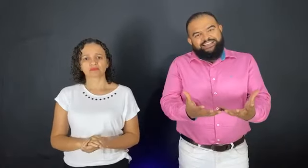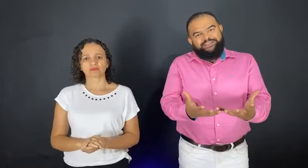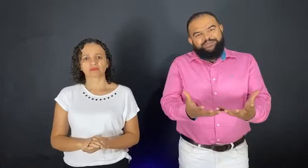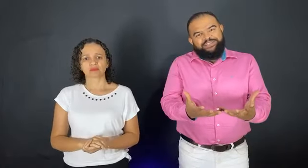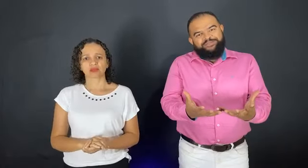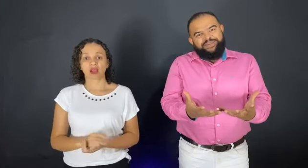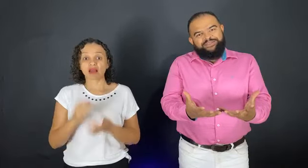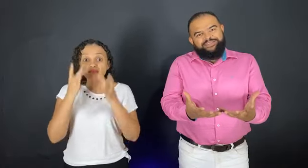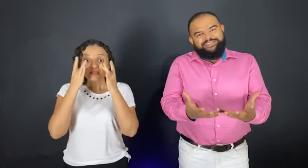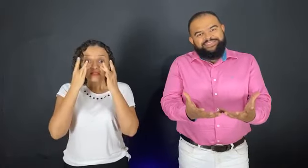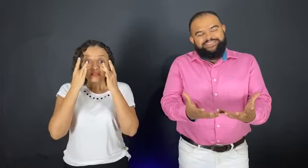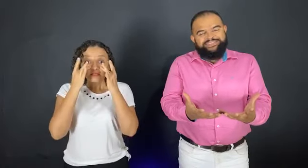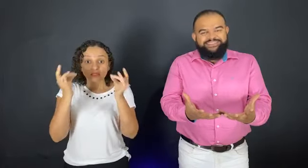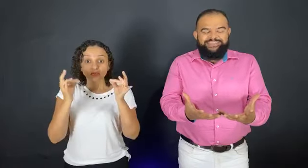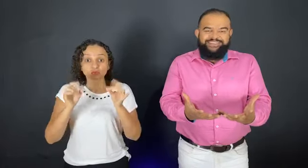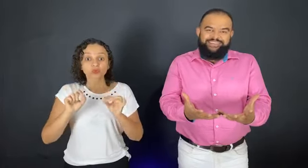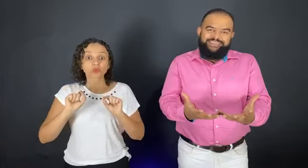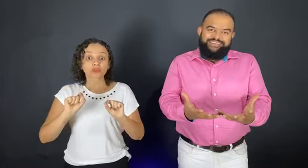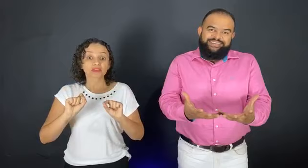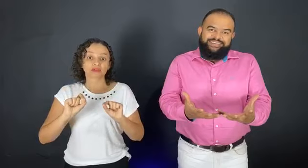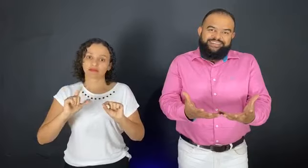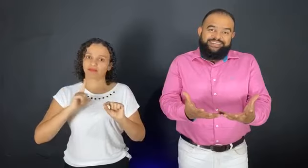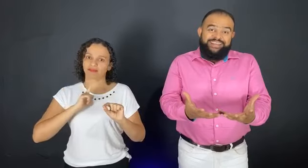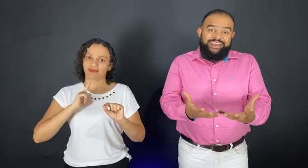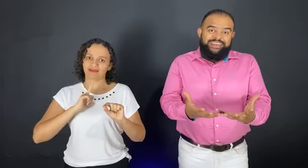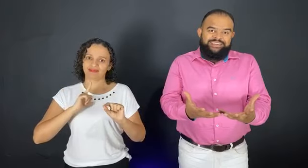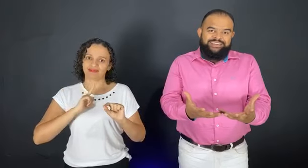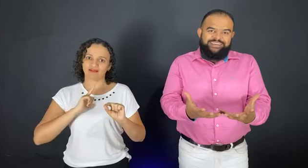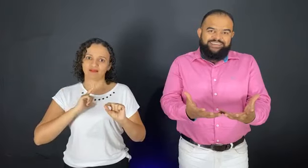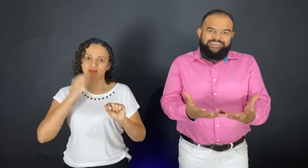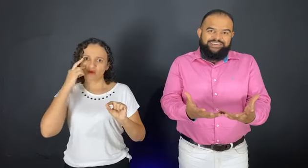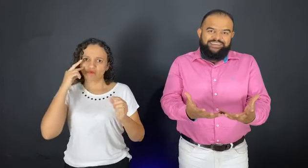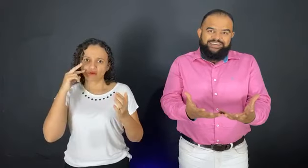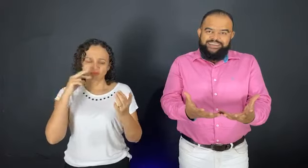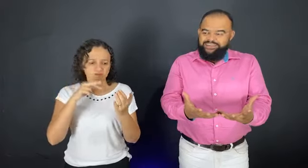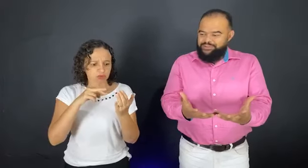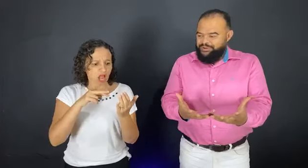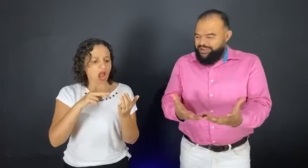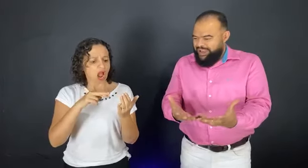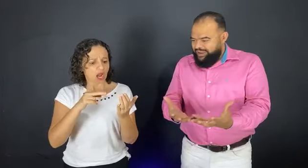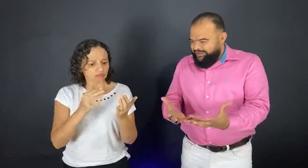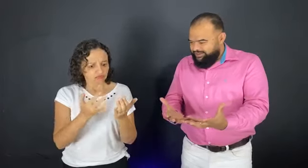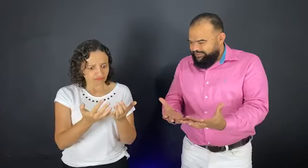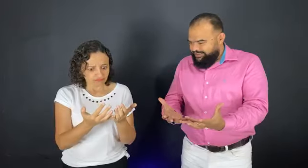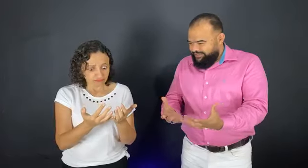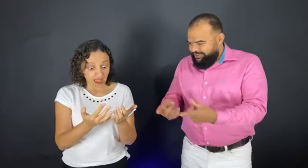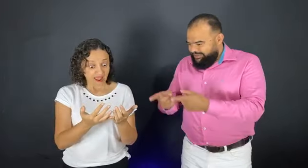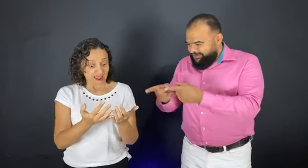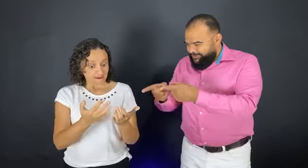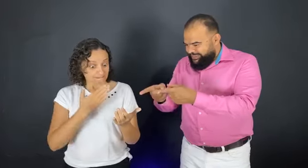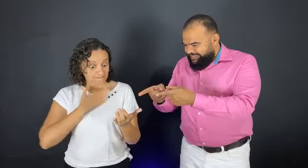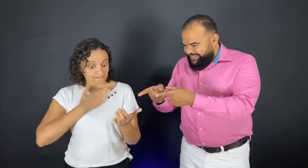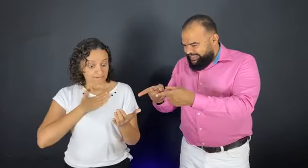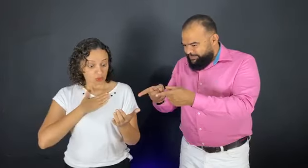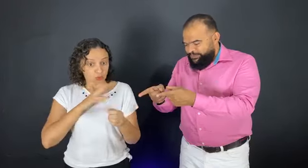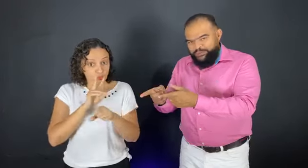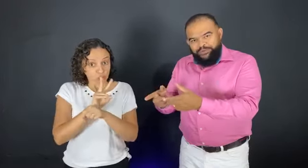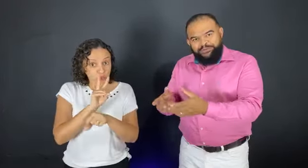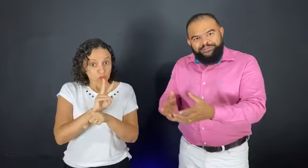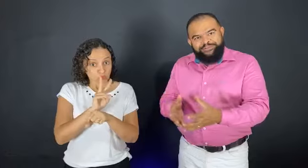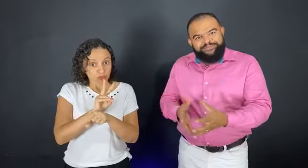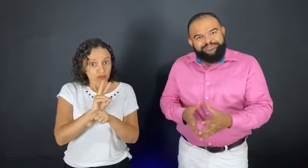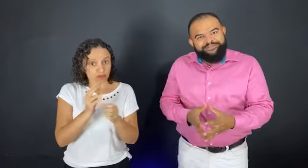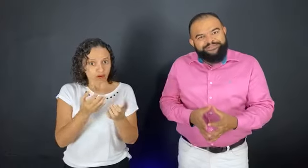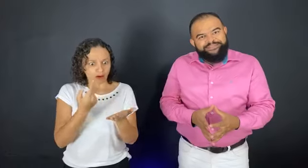o que está nas tuas mãos e deixa de olhar o que está na